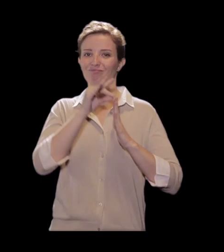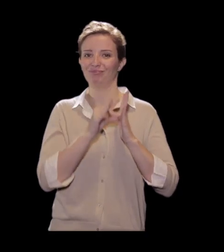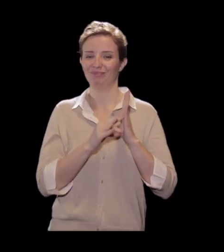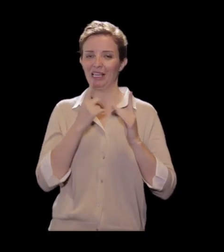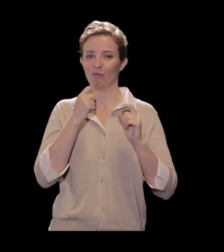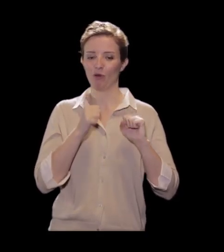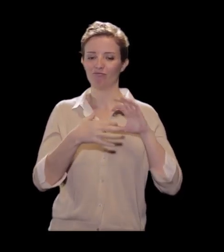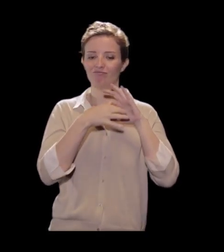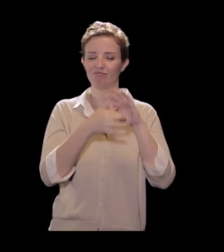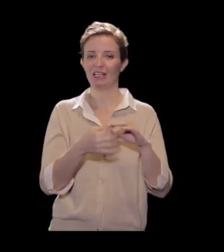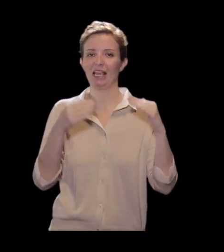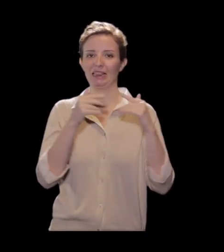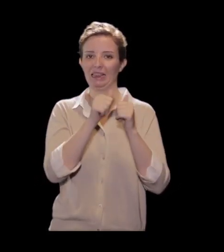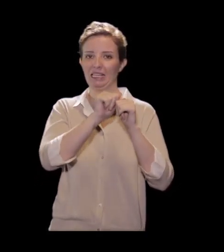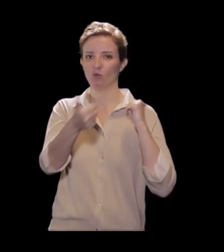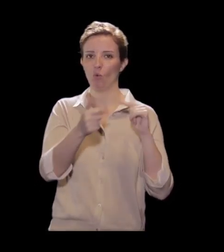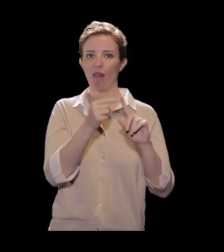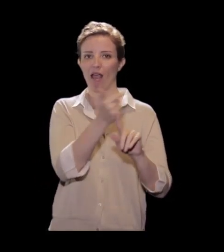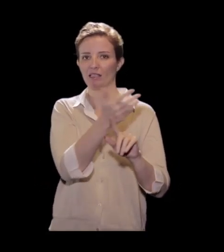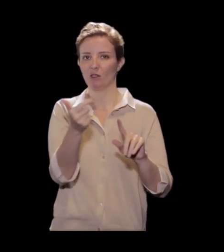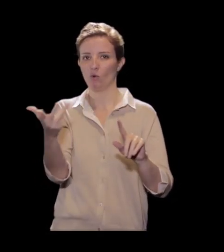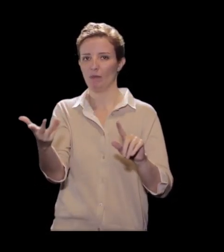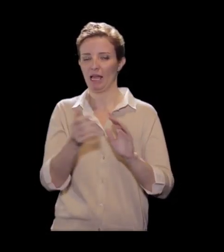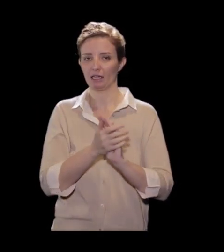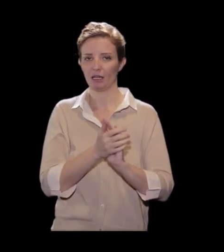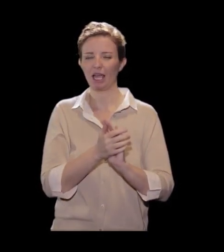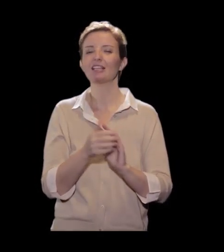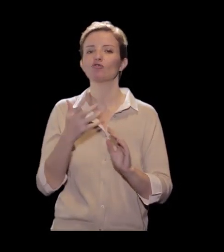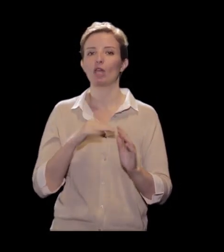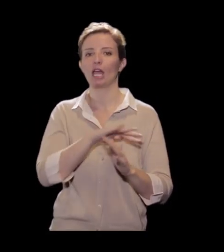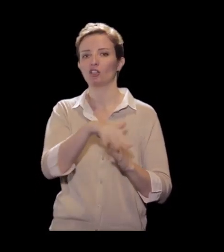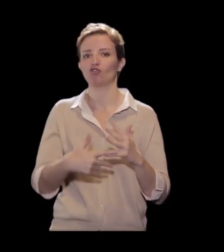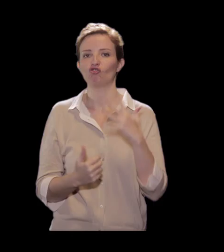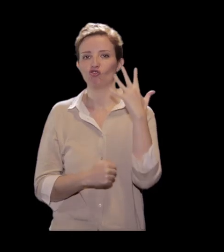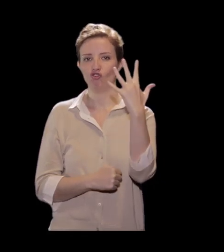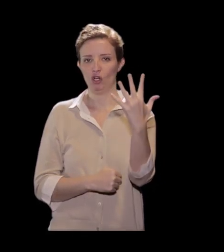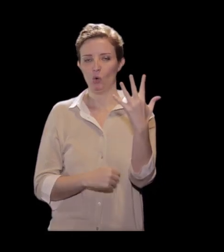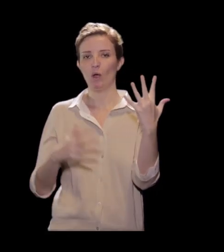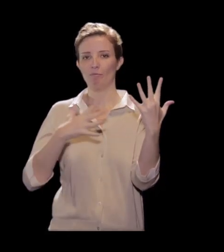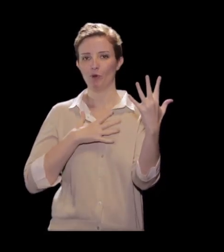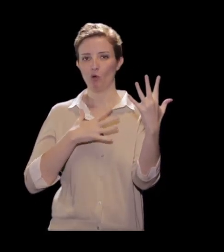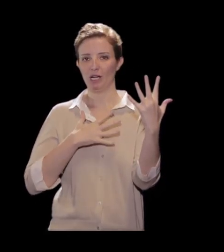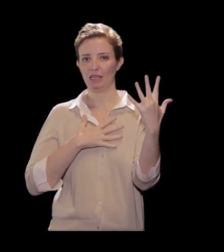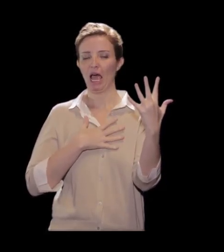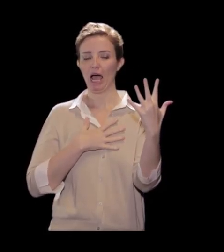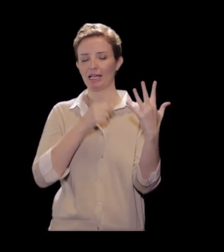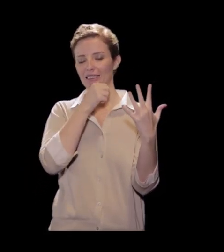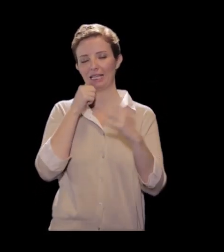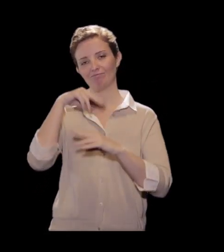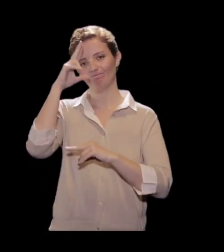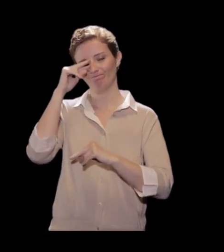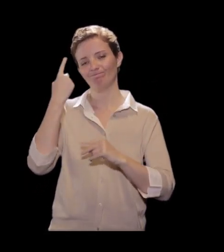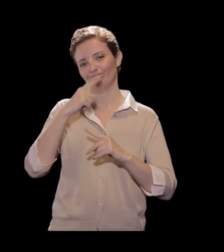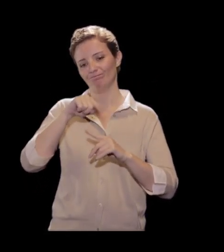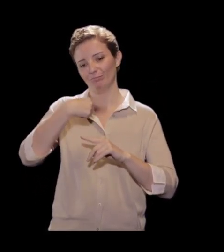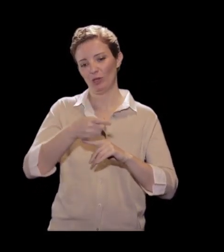associate alle disuguaglianze numeriche in particolare ci sono 5 proprietà che è necessario conoscere per poter poi applicarle anche al concetto